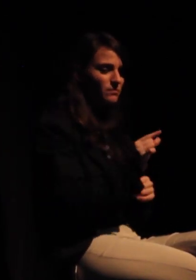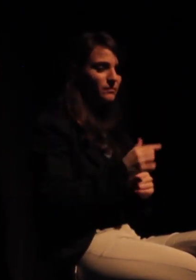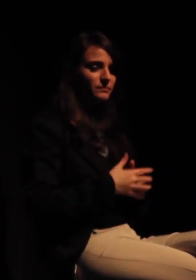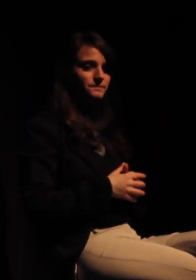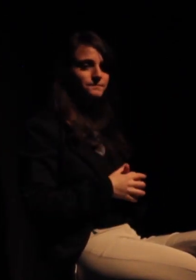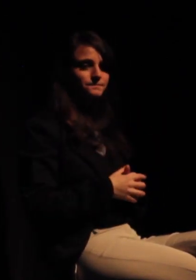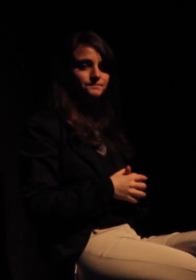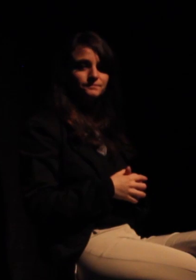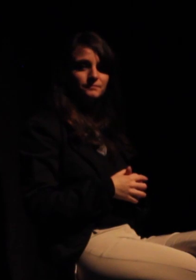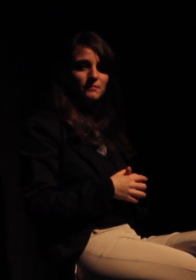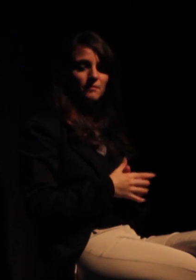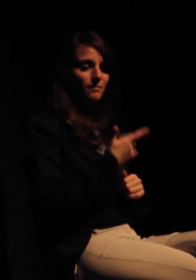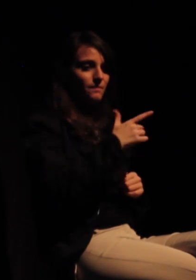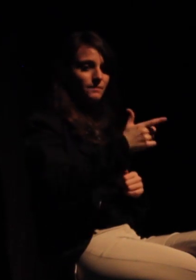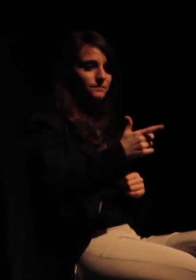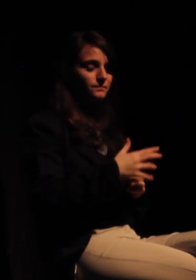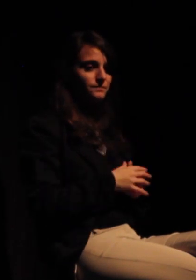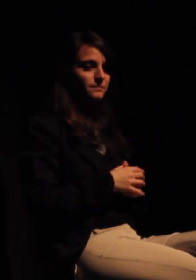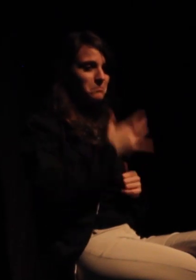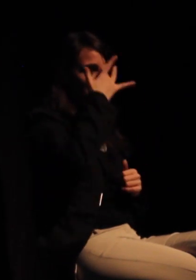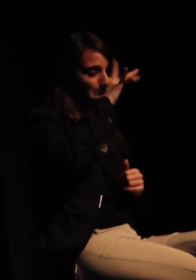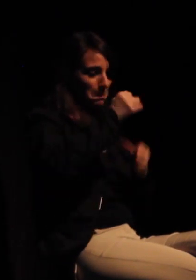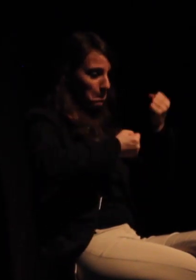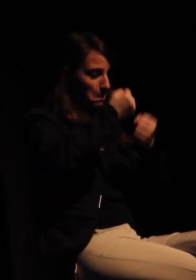eu sempre caminhei muito. Não dirijo e não sei dirigir.